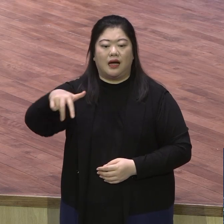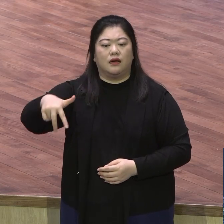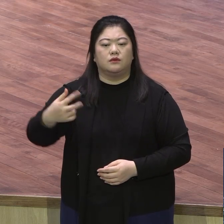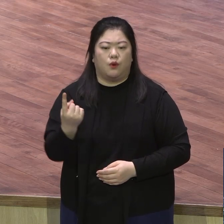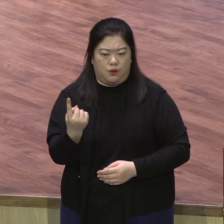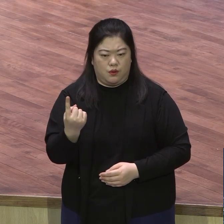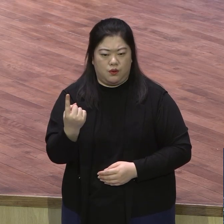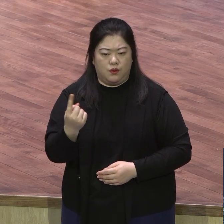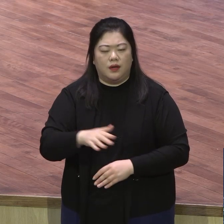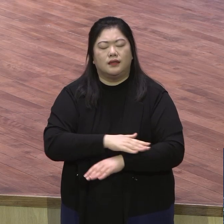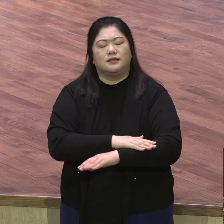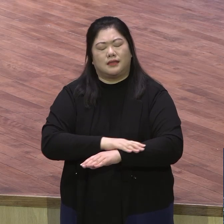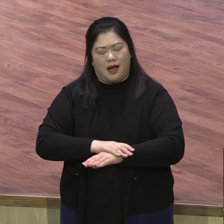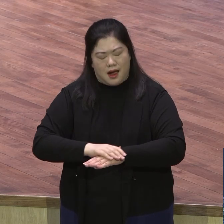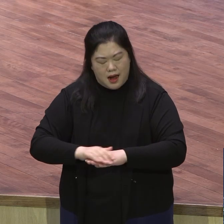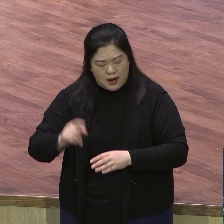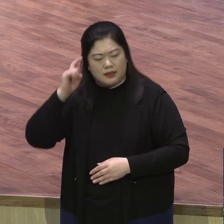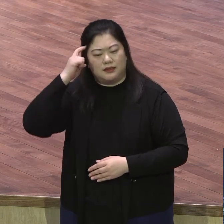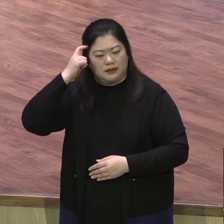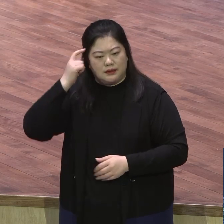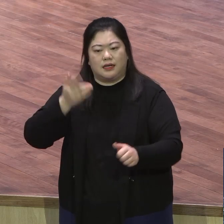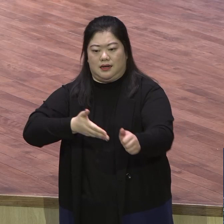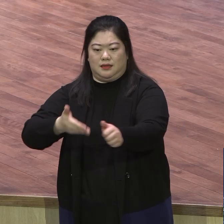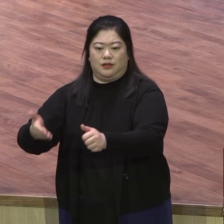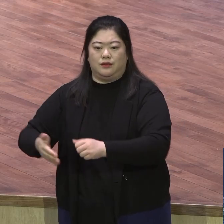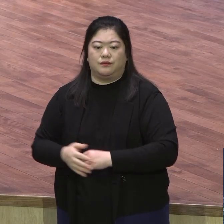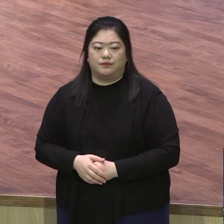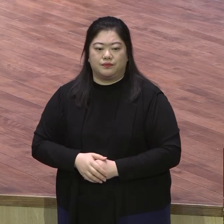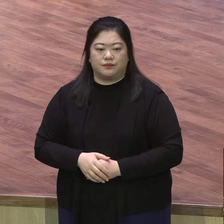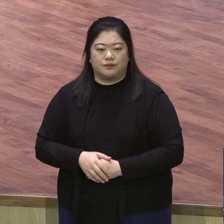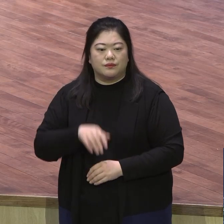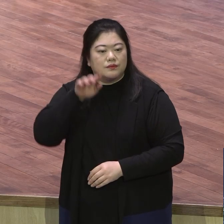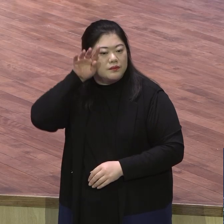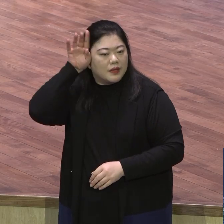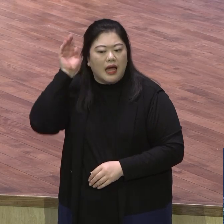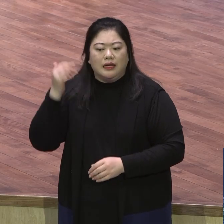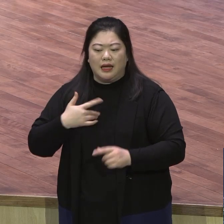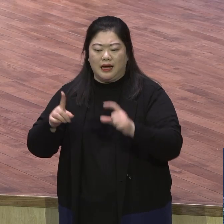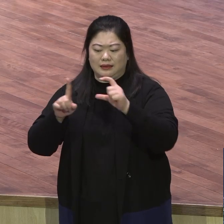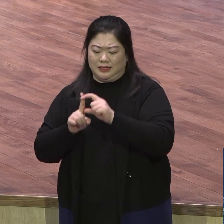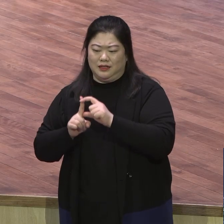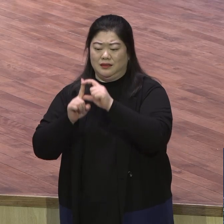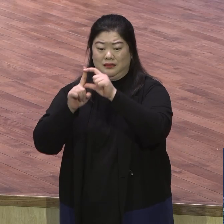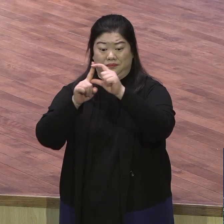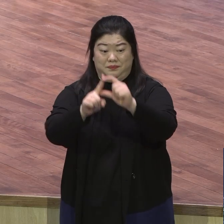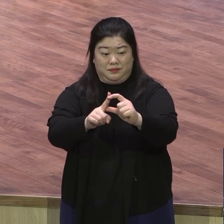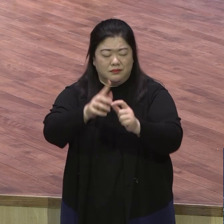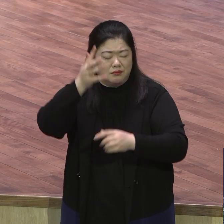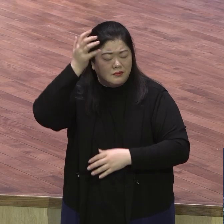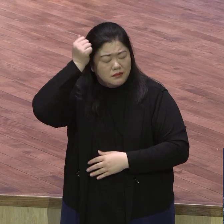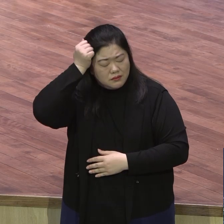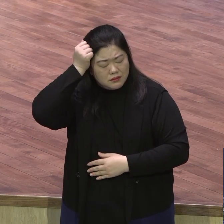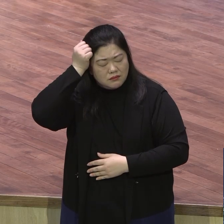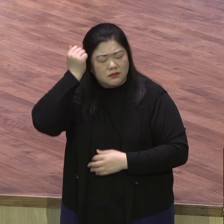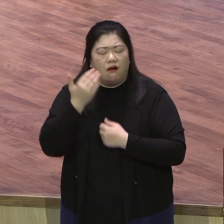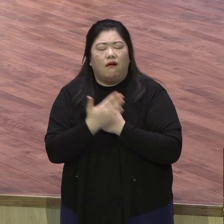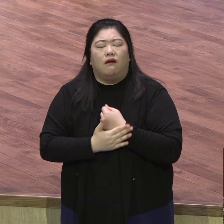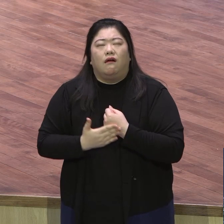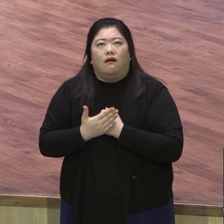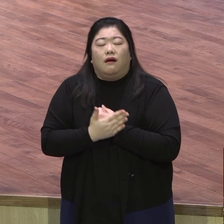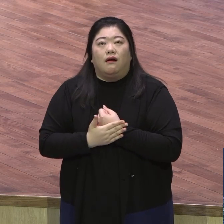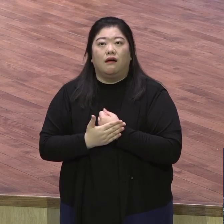해보세요. 제가 말씀드린 이 단어 하나하나만 여러분의 하나만 잡아도 변화 일어납니다.